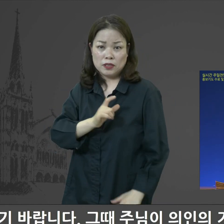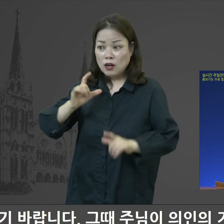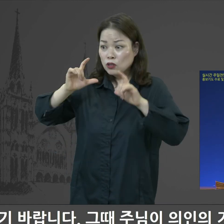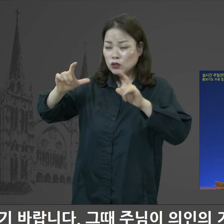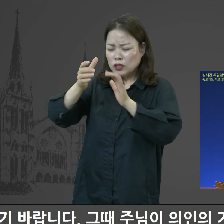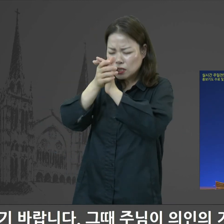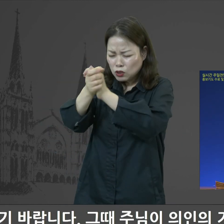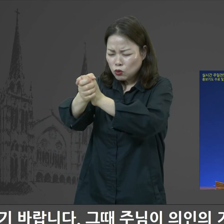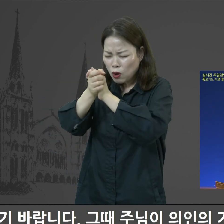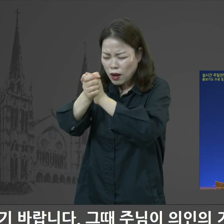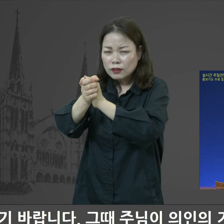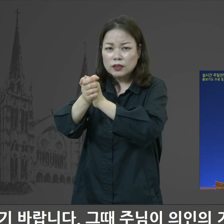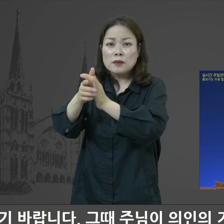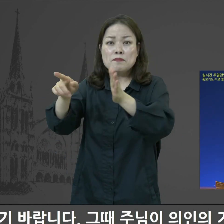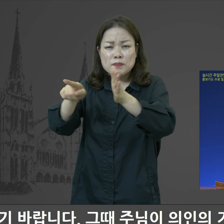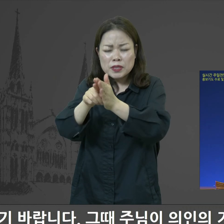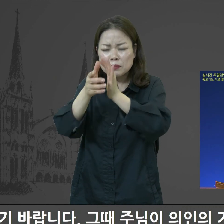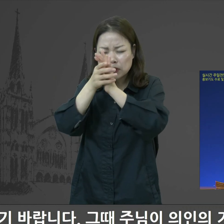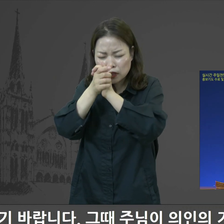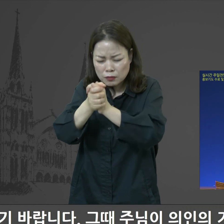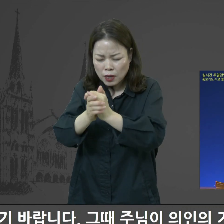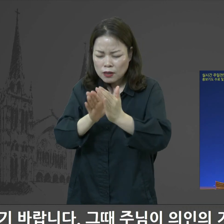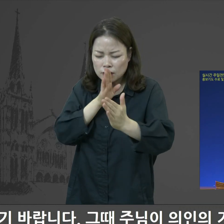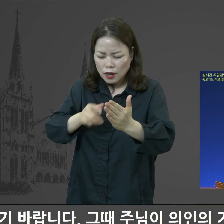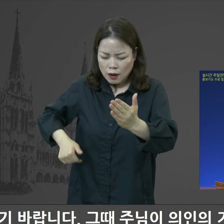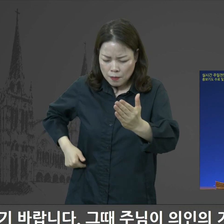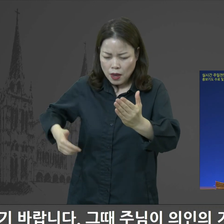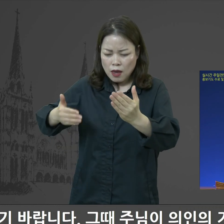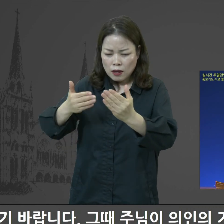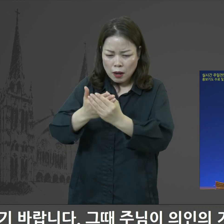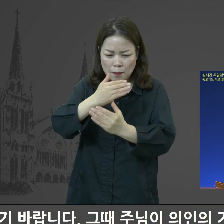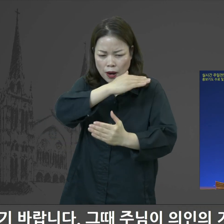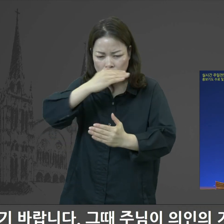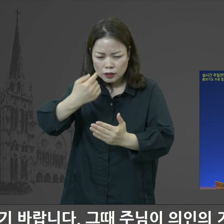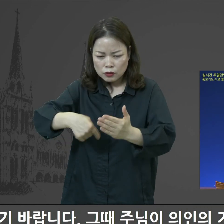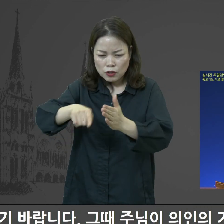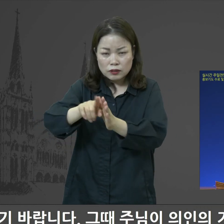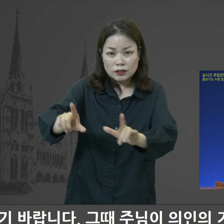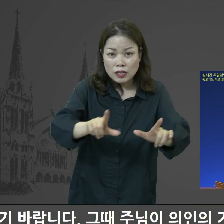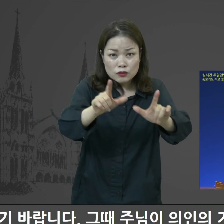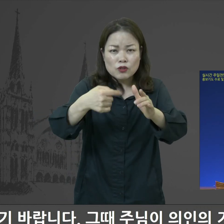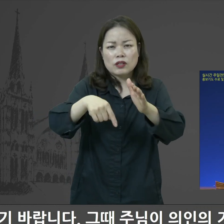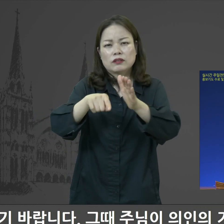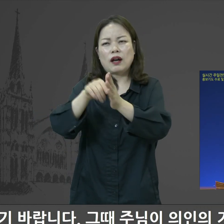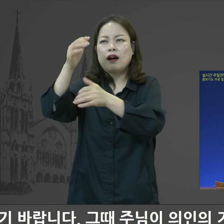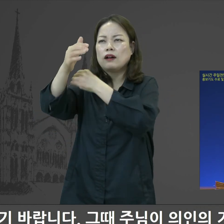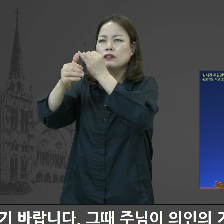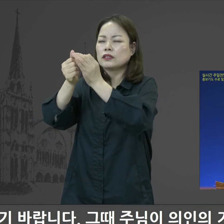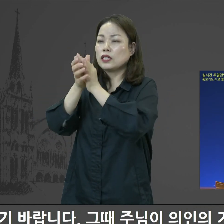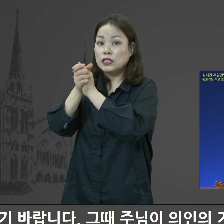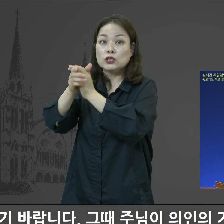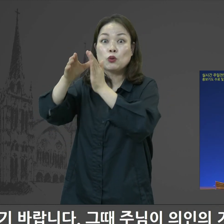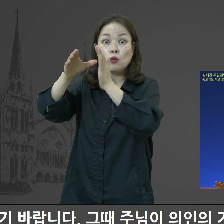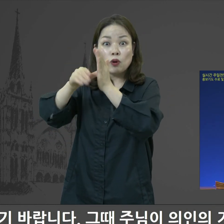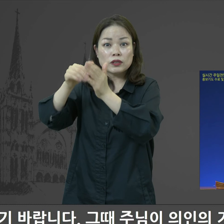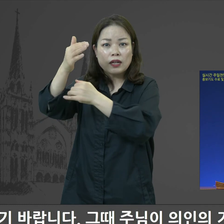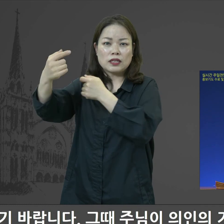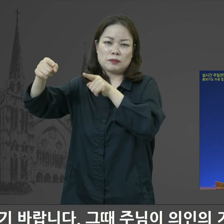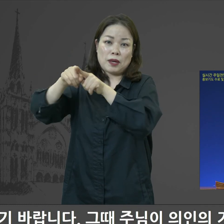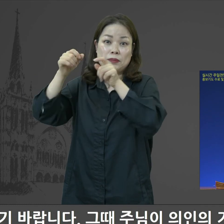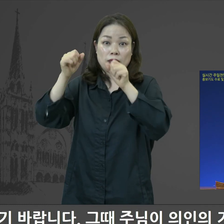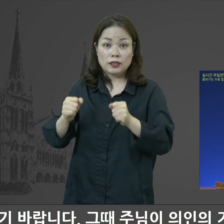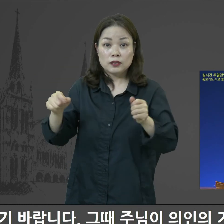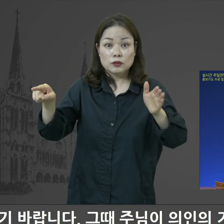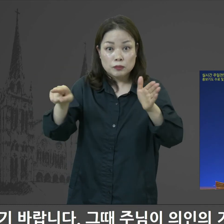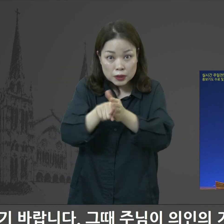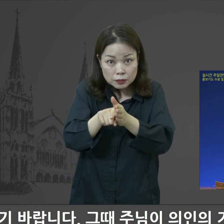것과 같은 믿음의 기도로 참회하며 바르게 살기 위해 몸부림치며 기도할 때 하나님의 역사가 나타날 줄로